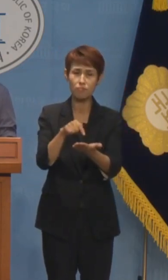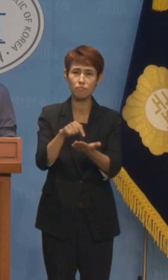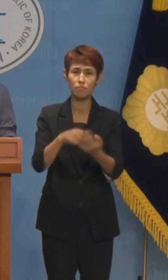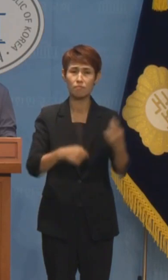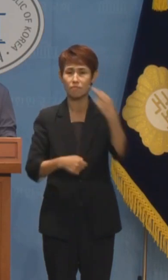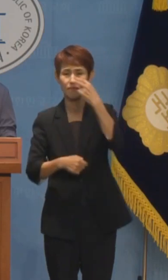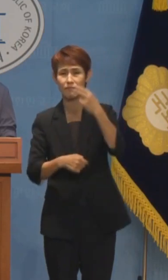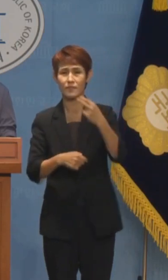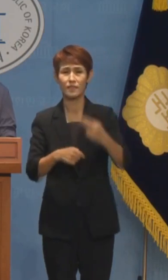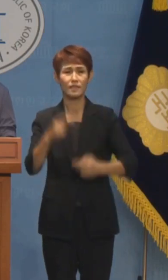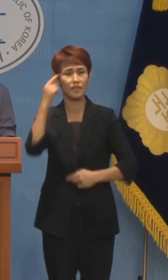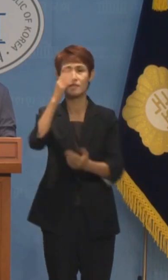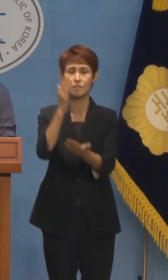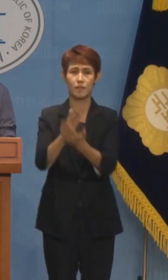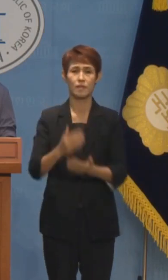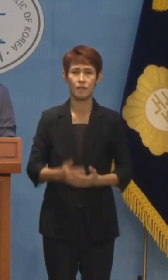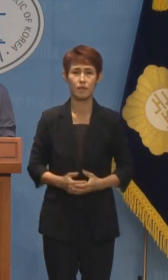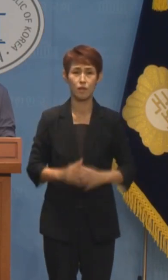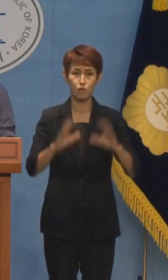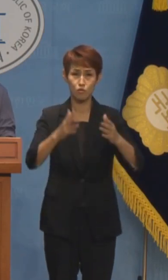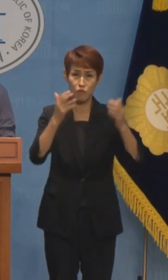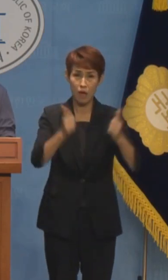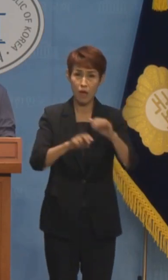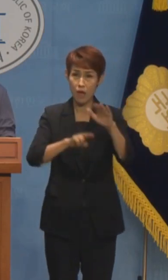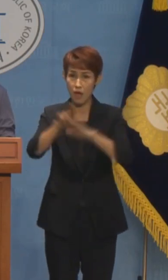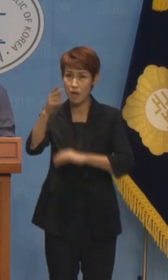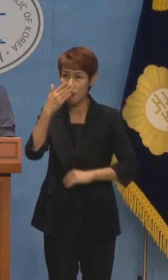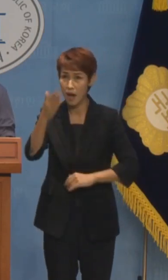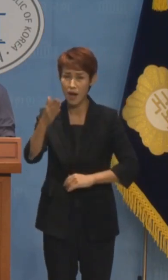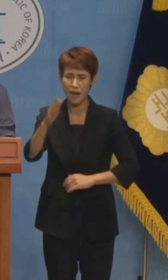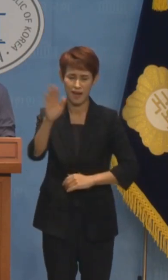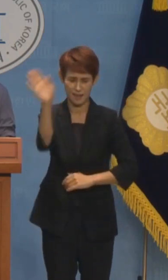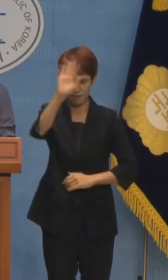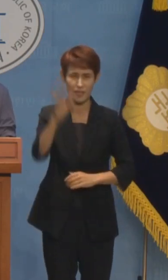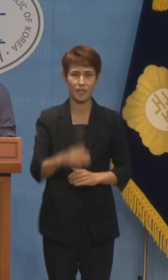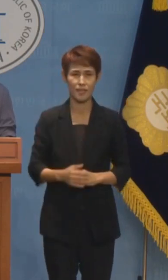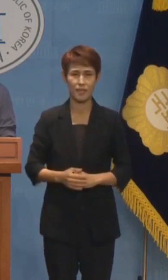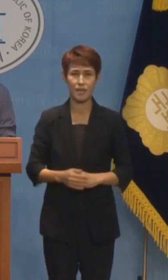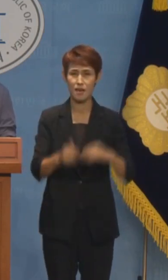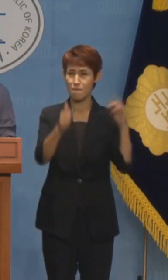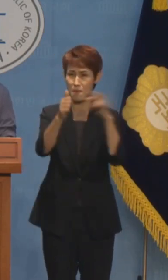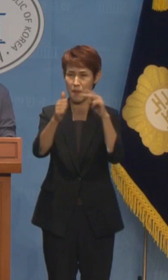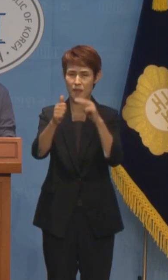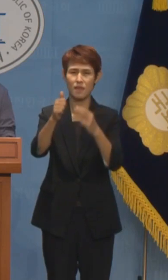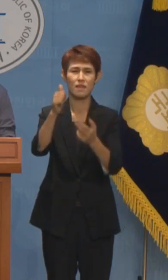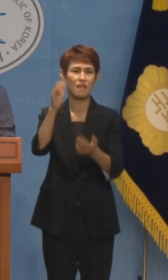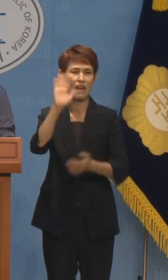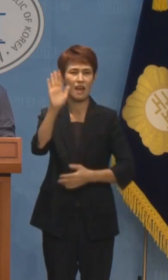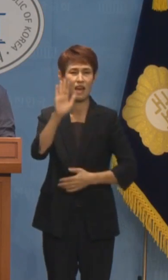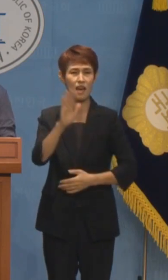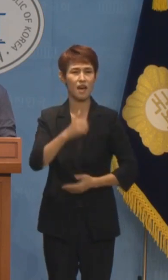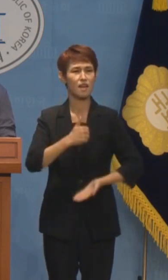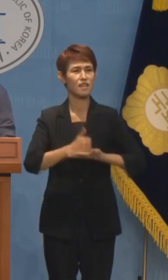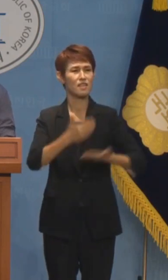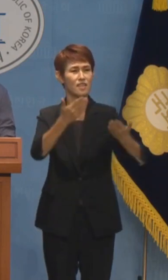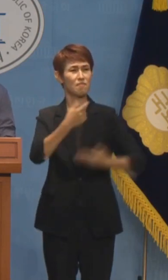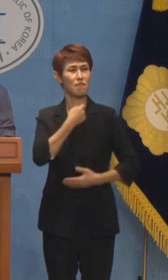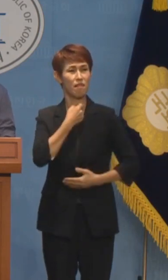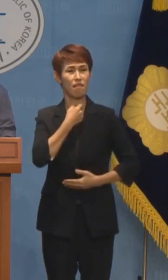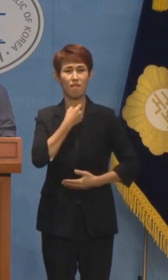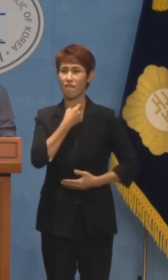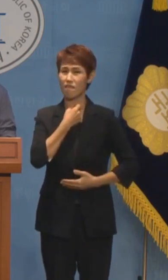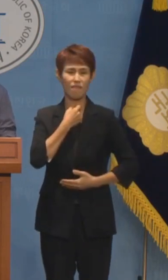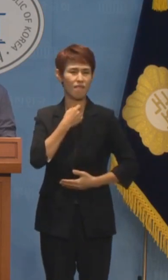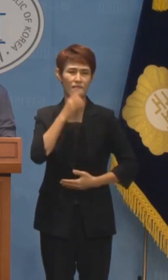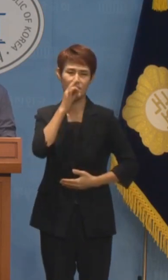않습니다 국회는 피할 수 있는 곳이 아닙니다 비판이 아니라 송만 듣고 싶다면 그또한